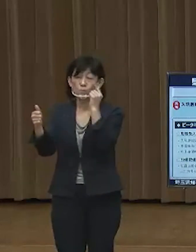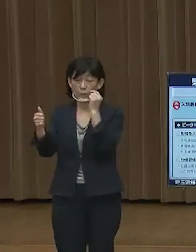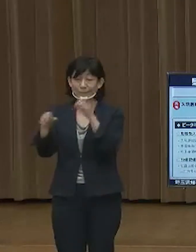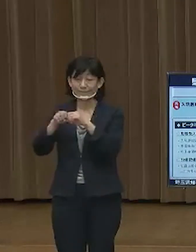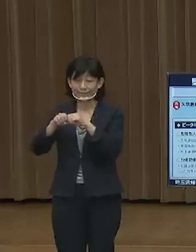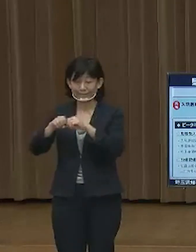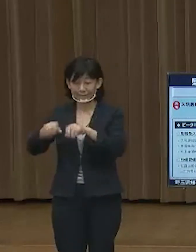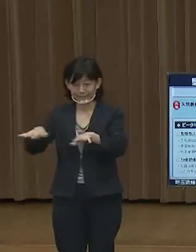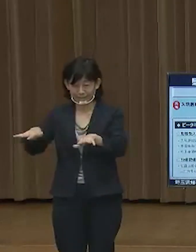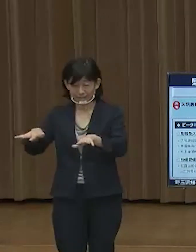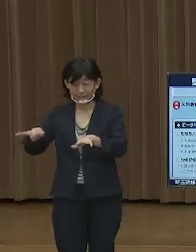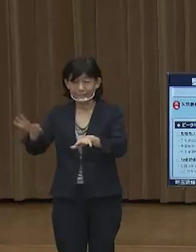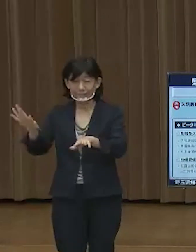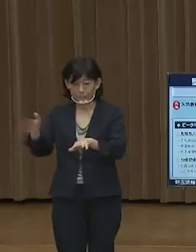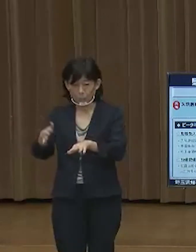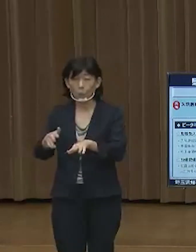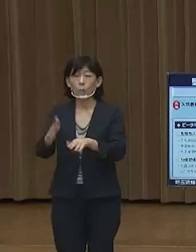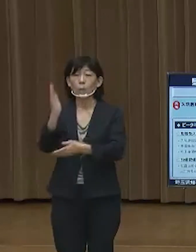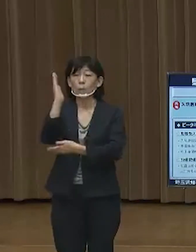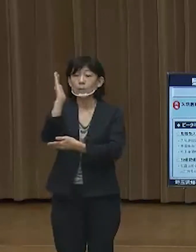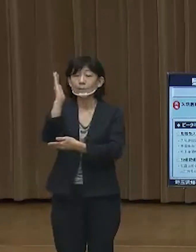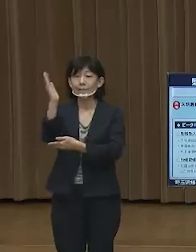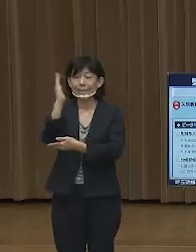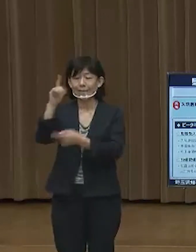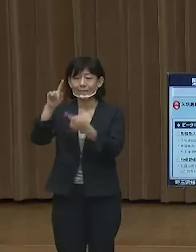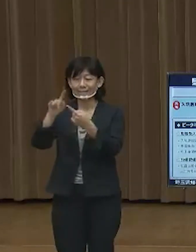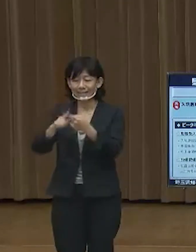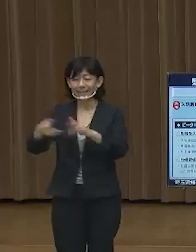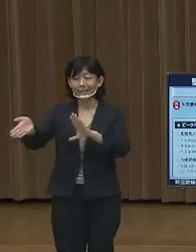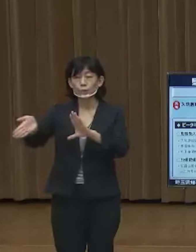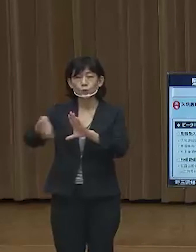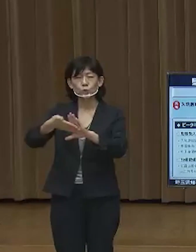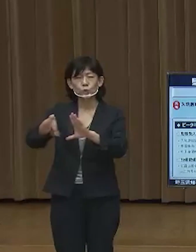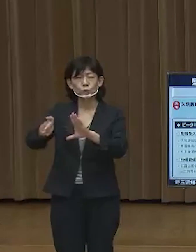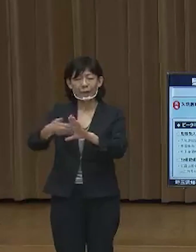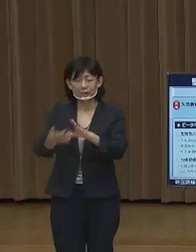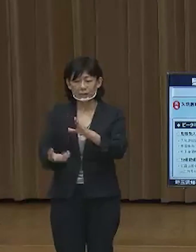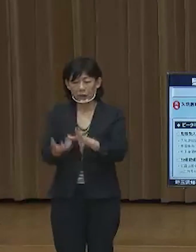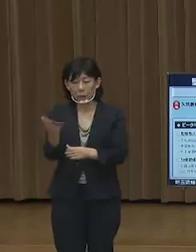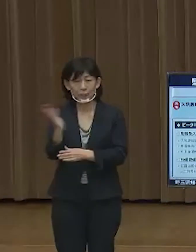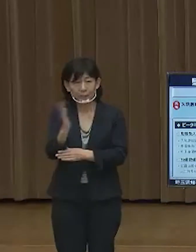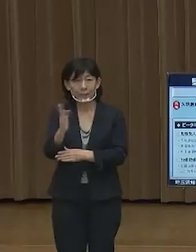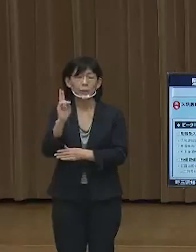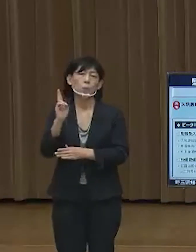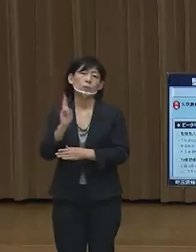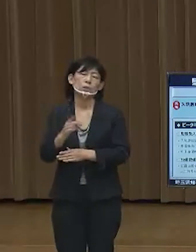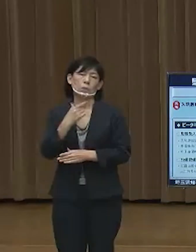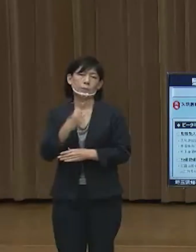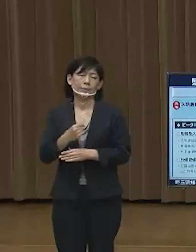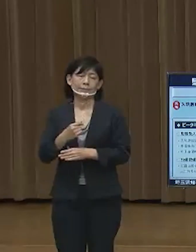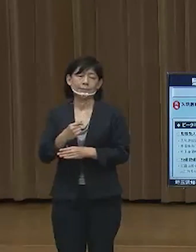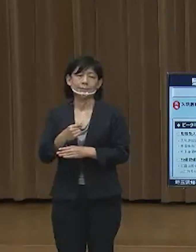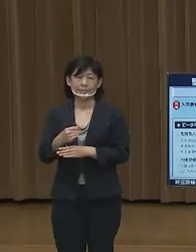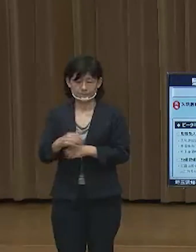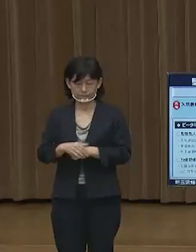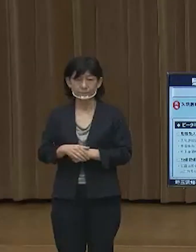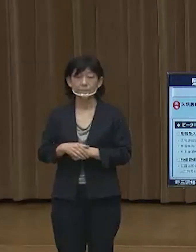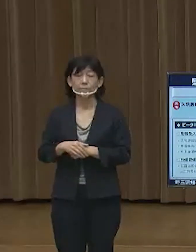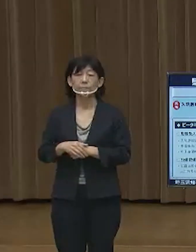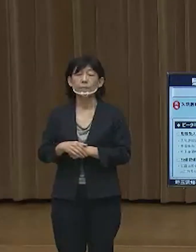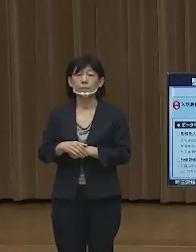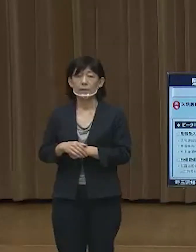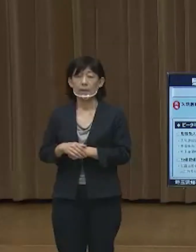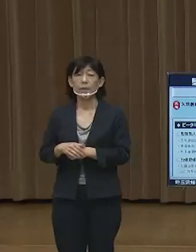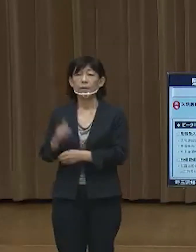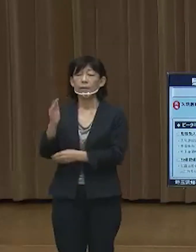ても、可能な限り政治的空白をもたらさないようお願いをしたいし、私としては永田町の中